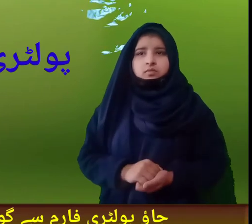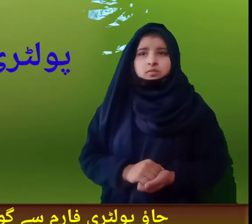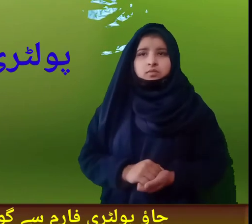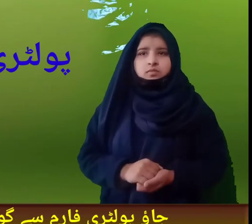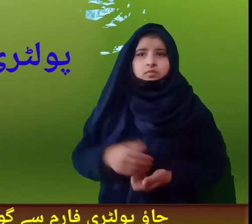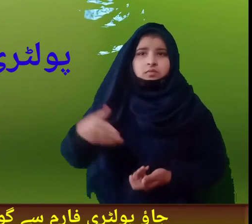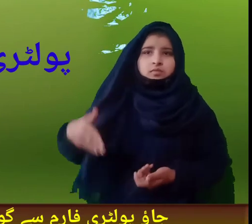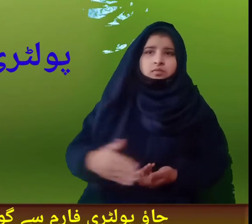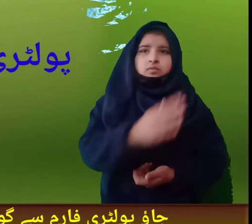जाओ